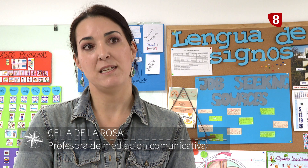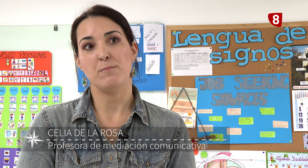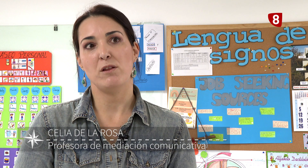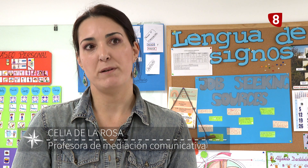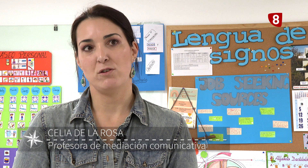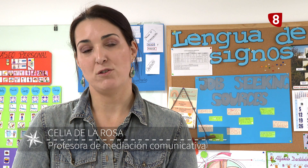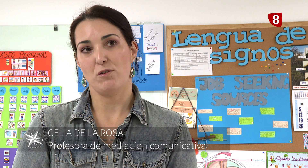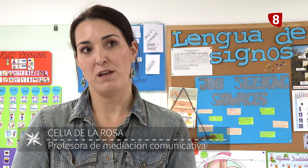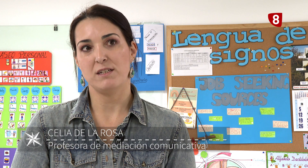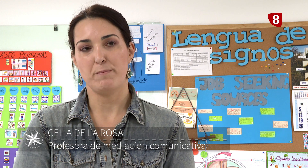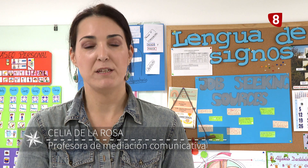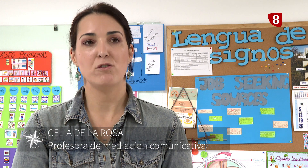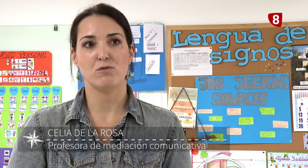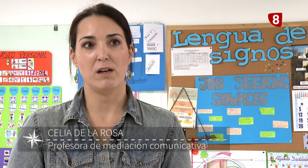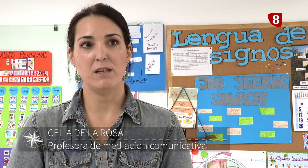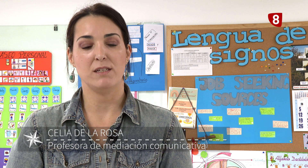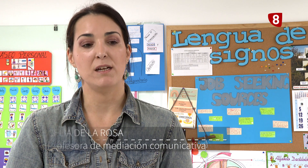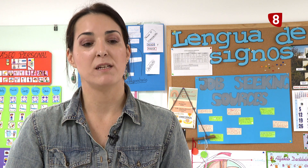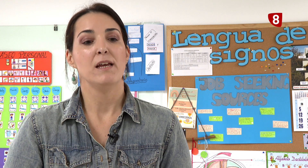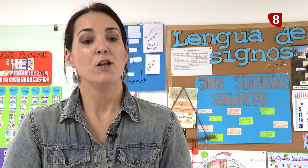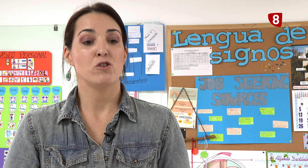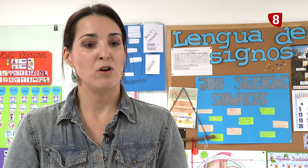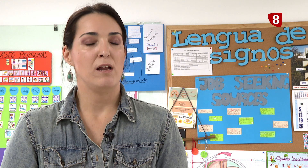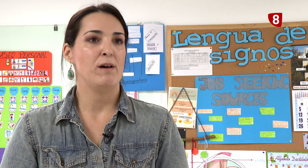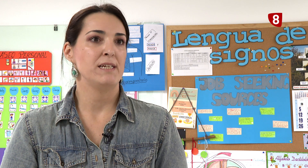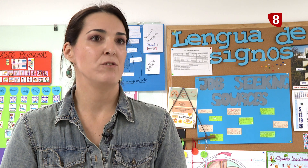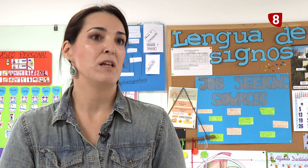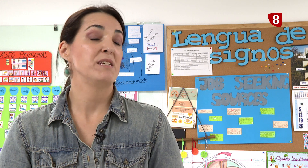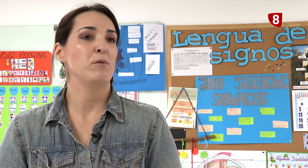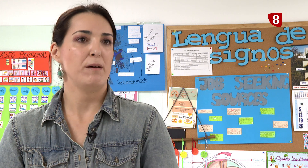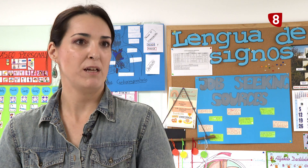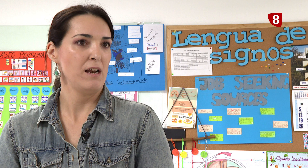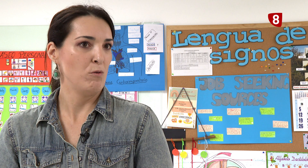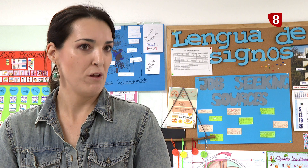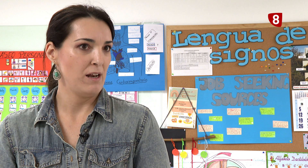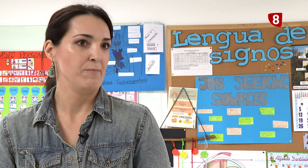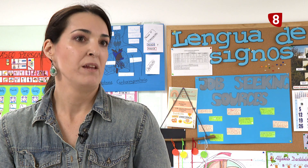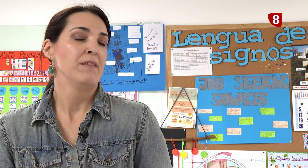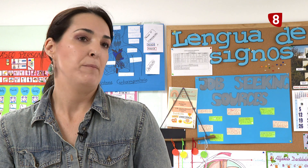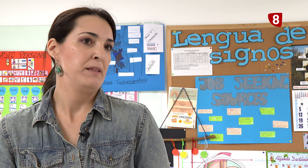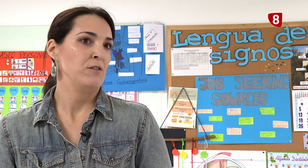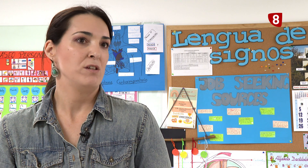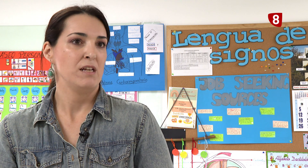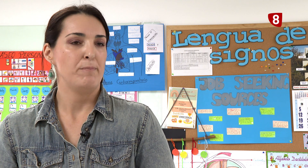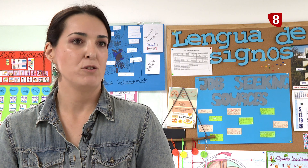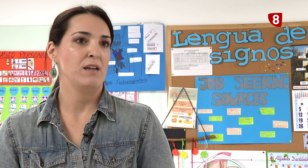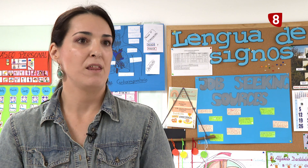tipo de personas sordociegas, dependiendo de sus características. No solo la lengua de signos, también se puede adaptar a la lengua oral, dependiendo de si la persona ha nacido